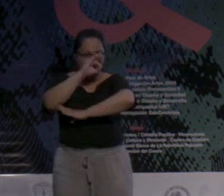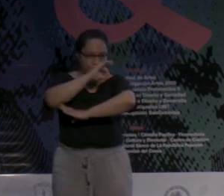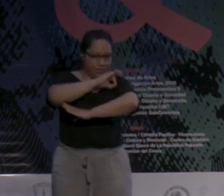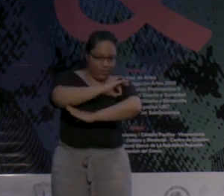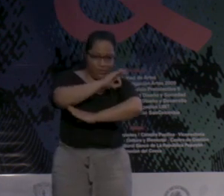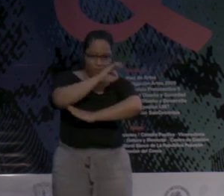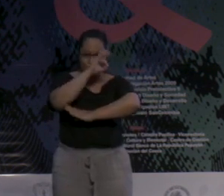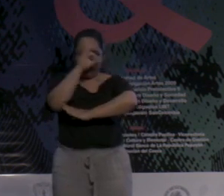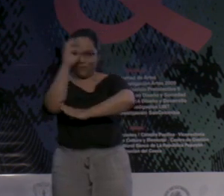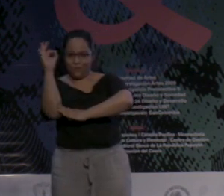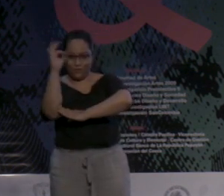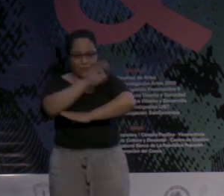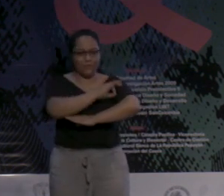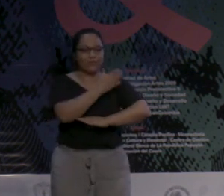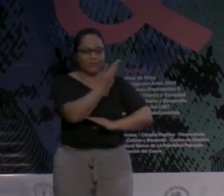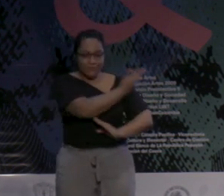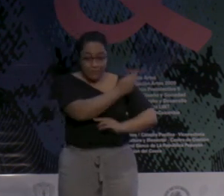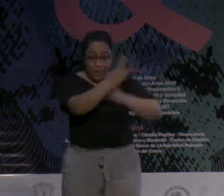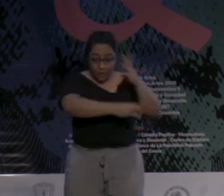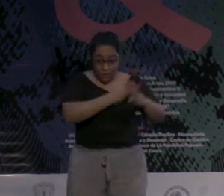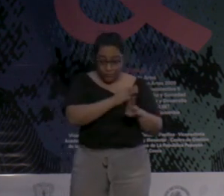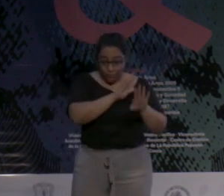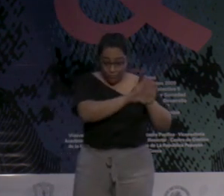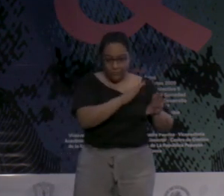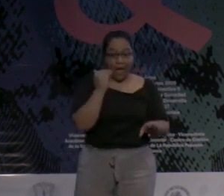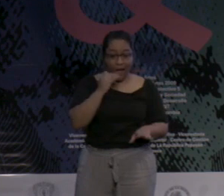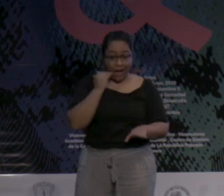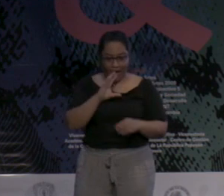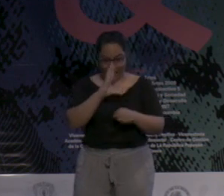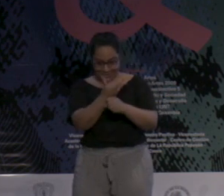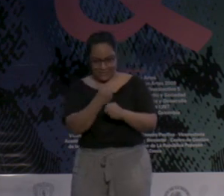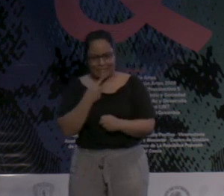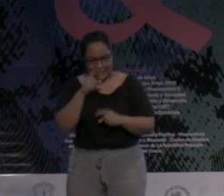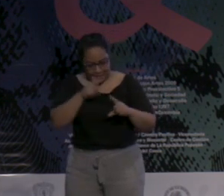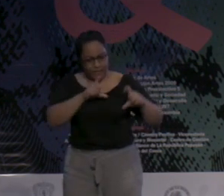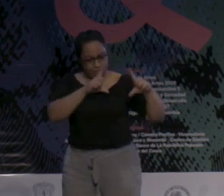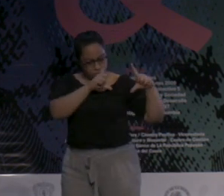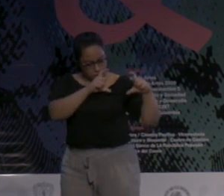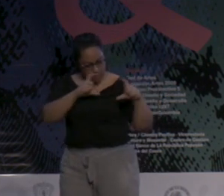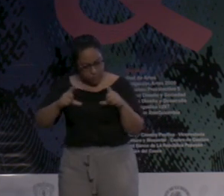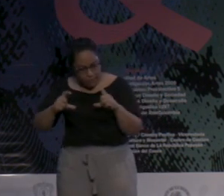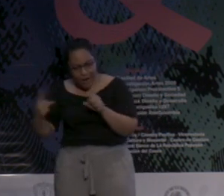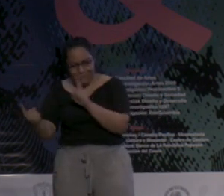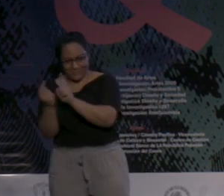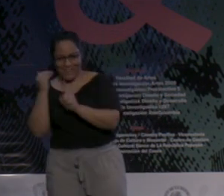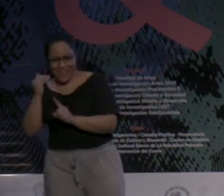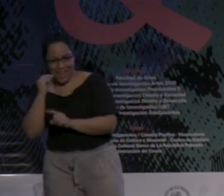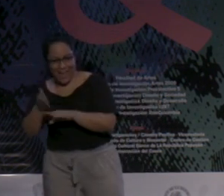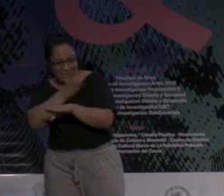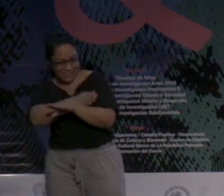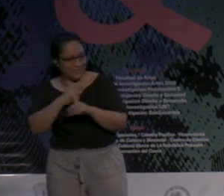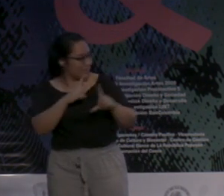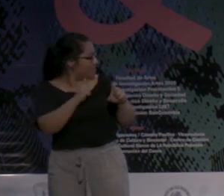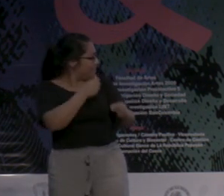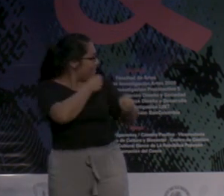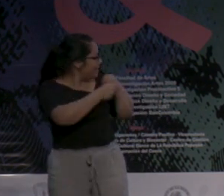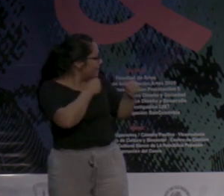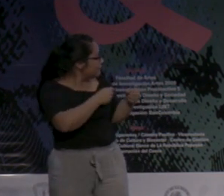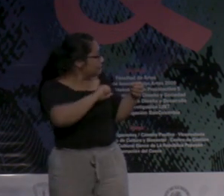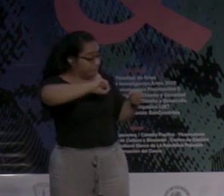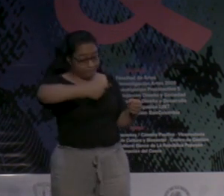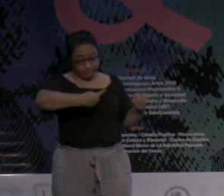construye otra y su sombra en los escombros, que tampoco sabemos si es la sombra del amanecer o del atardecer, en las dos. El